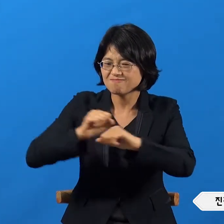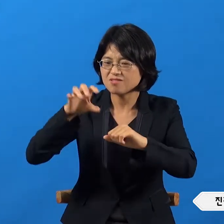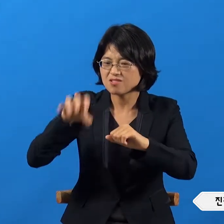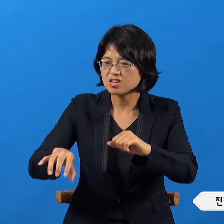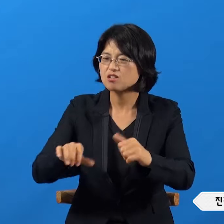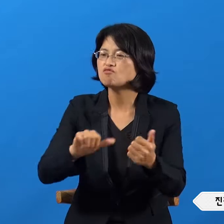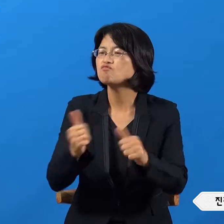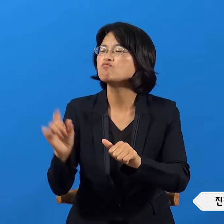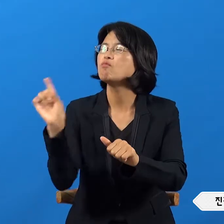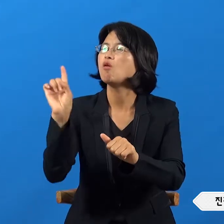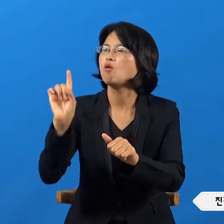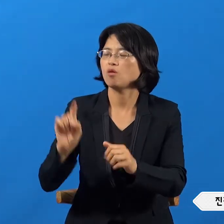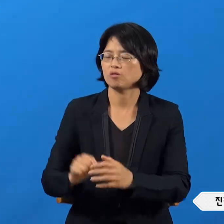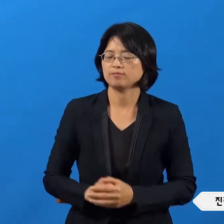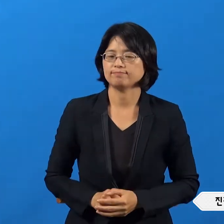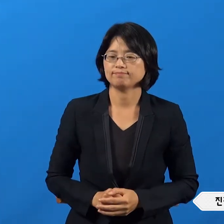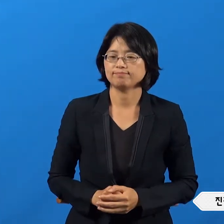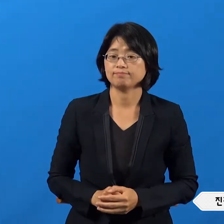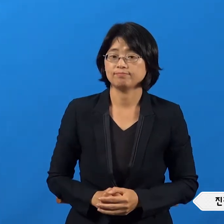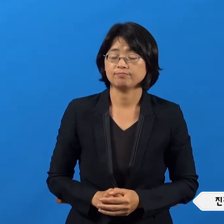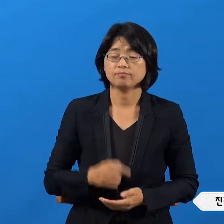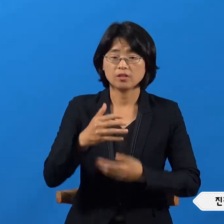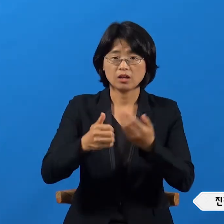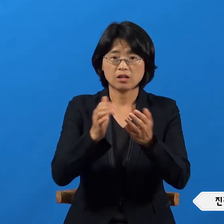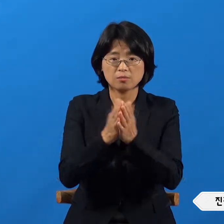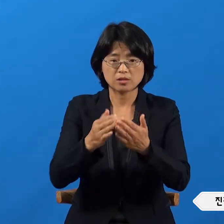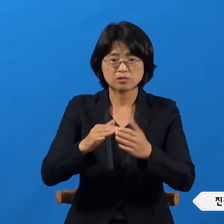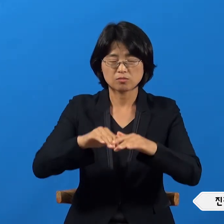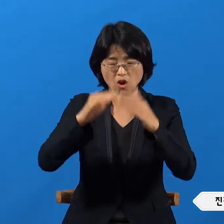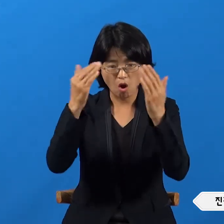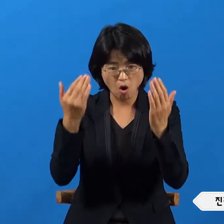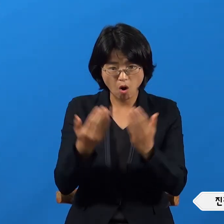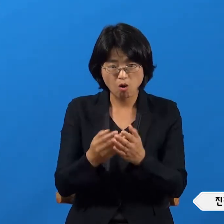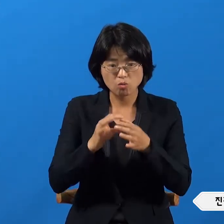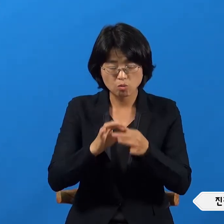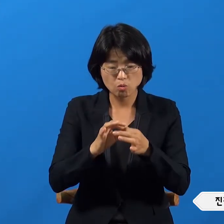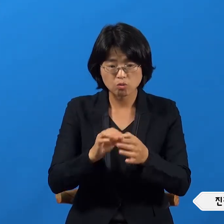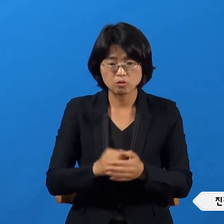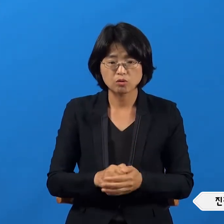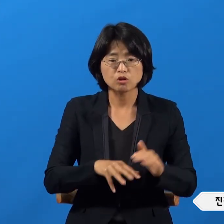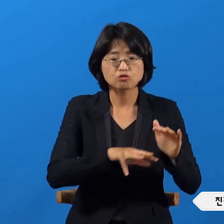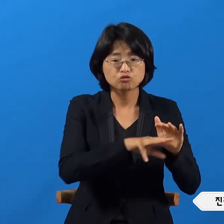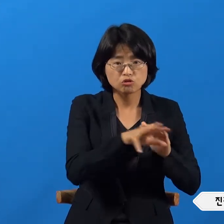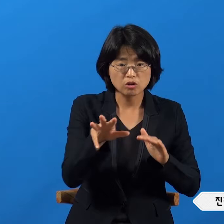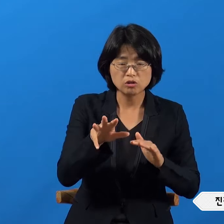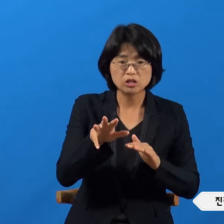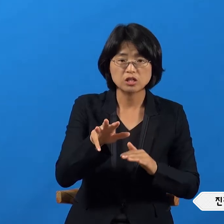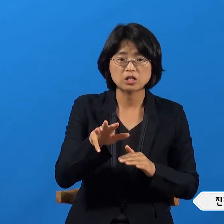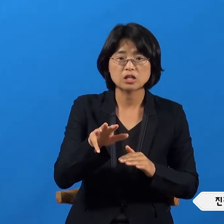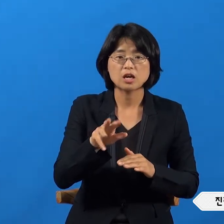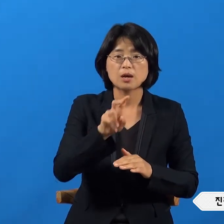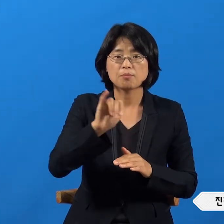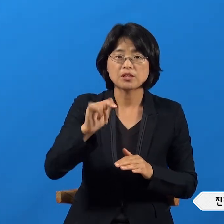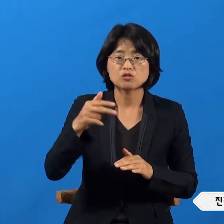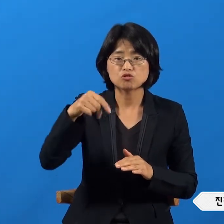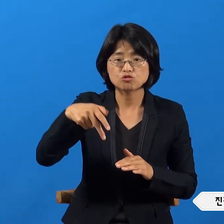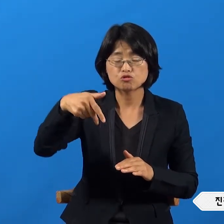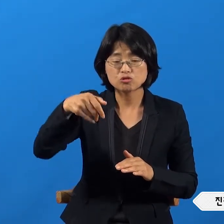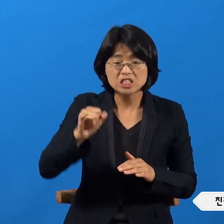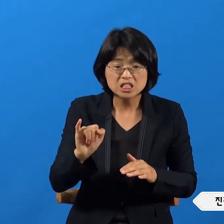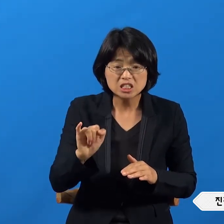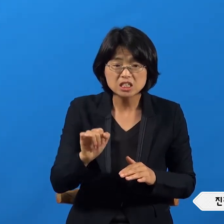전체를 통해서 출애굽기와 민수기에 이 백성들이 이 말을 얼마나 자주